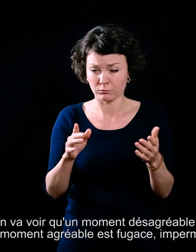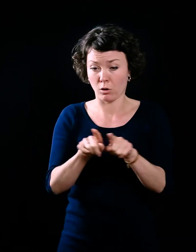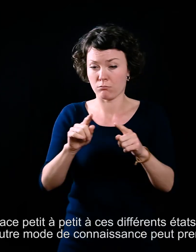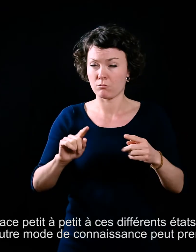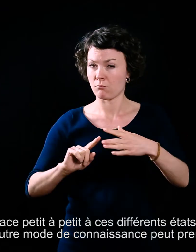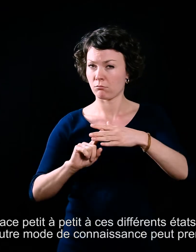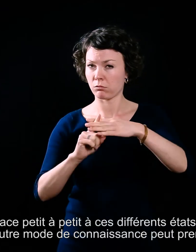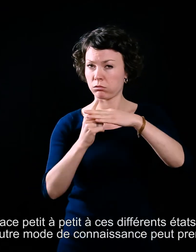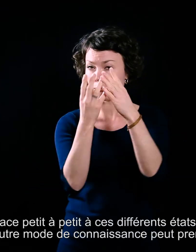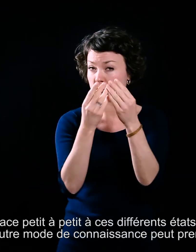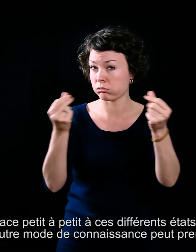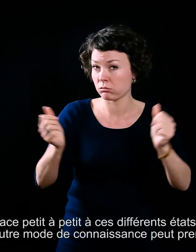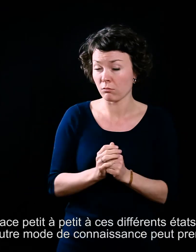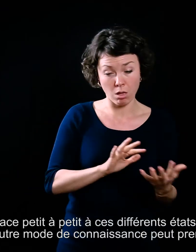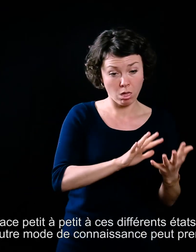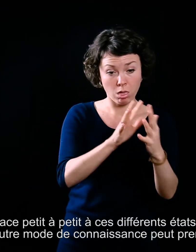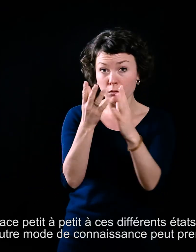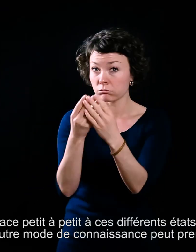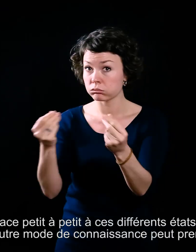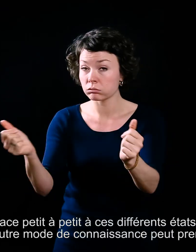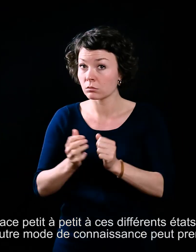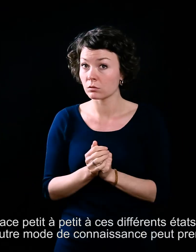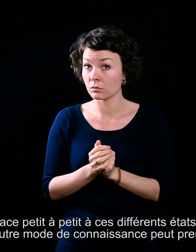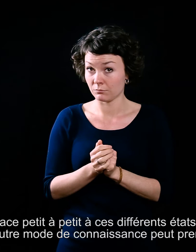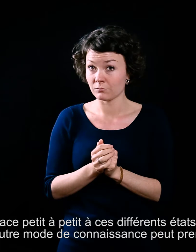impermanent, et laissant place petit à petit à ces